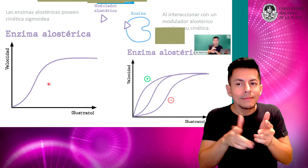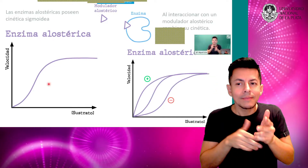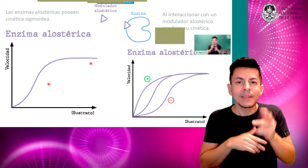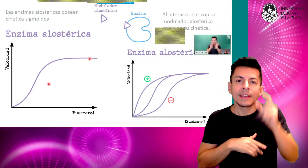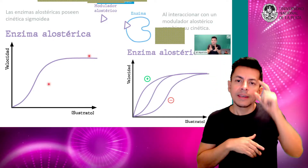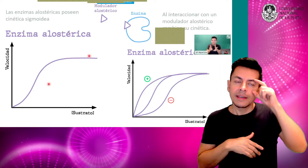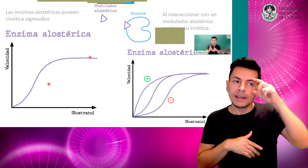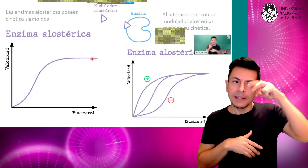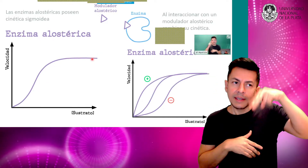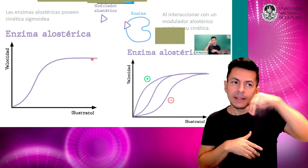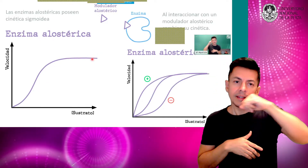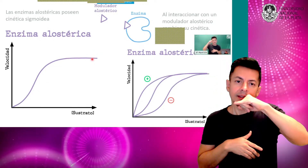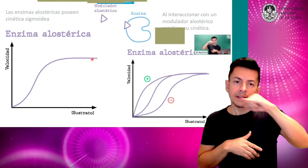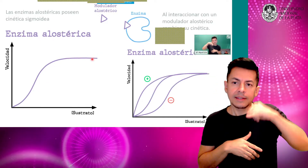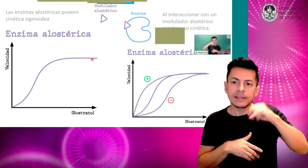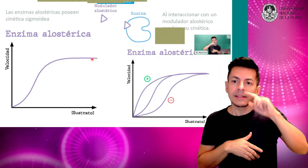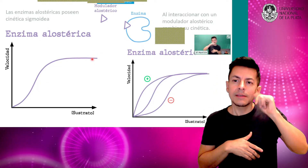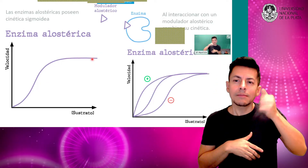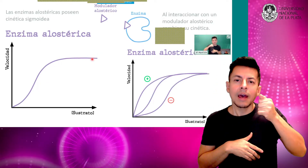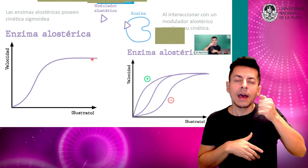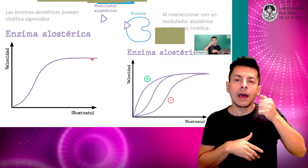Como las que vimos antes.